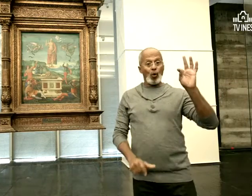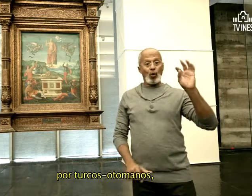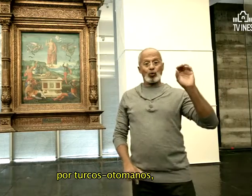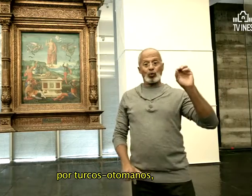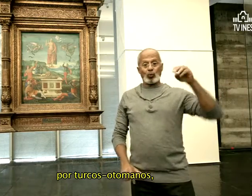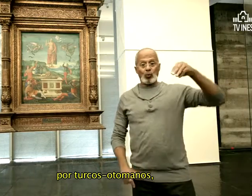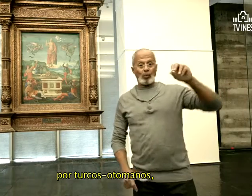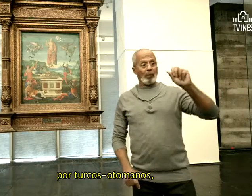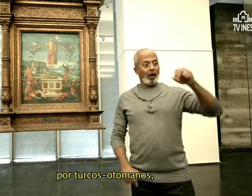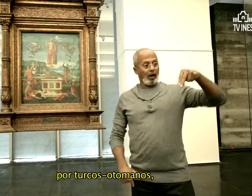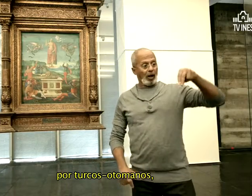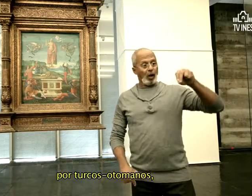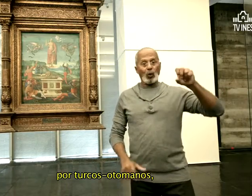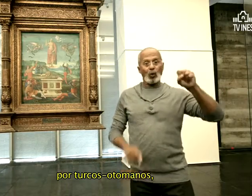por turcos otomanos